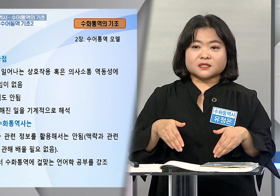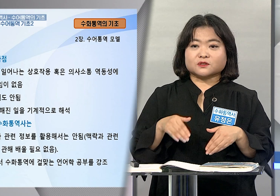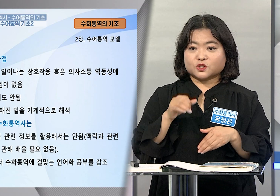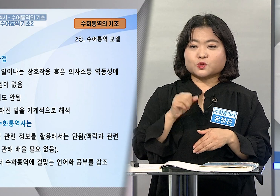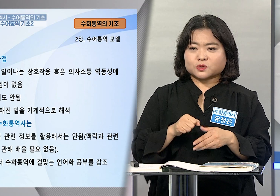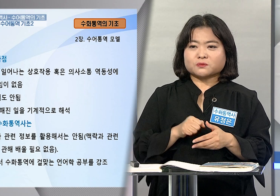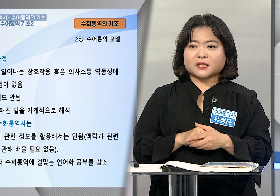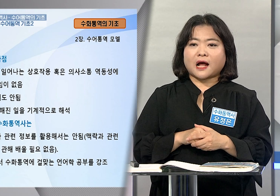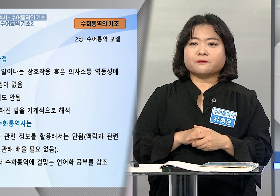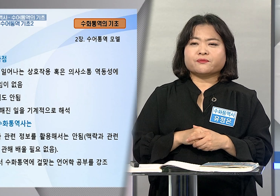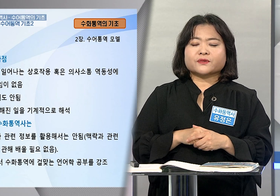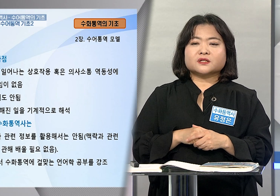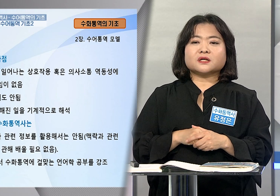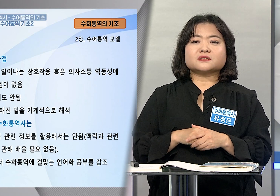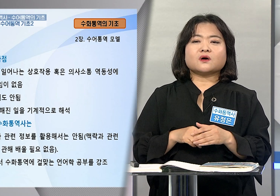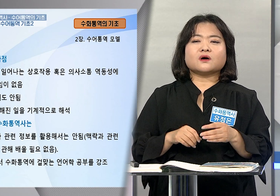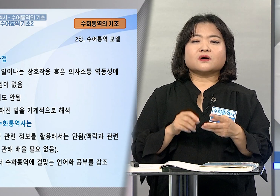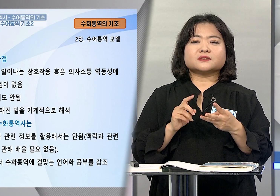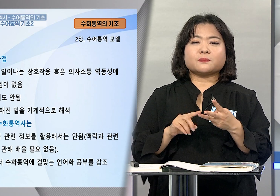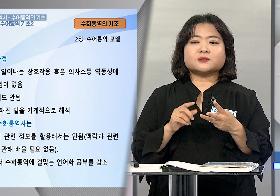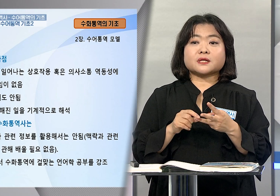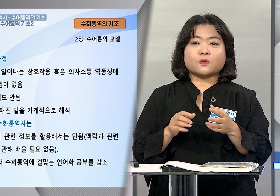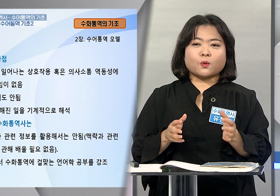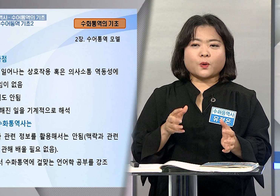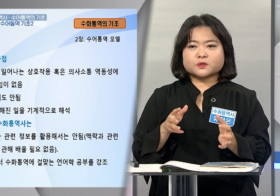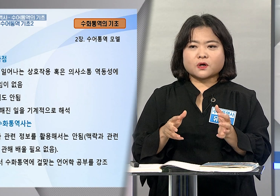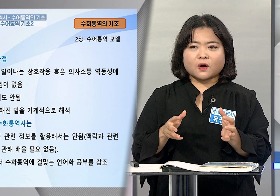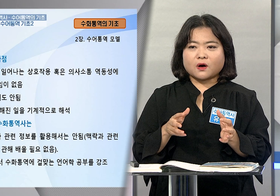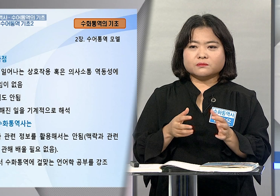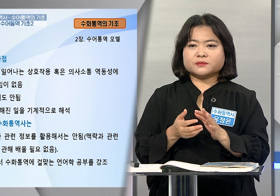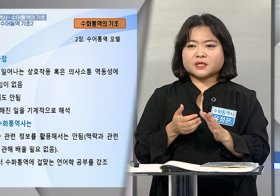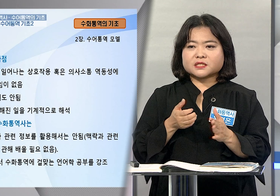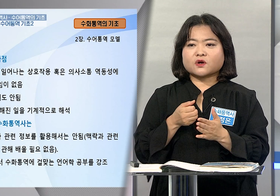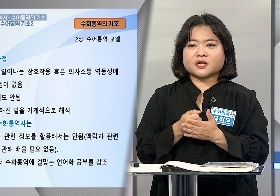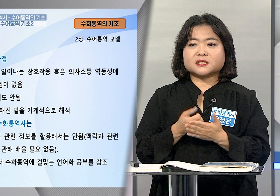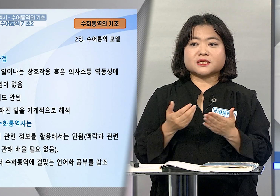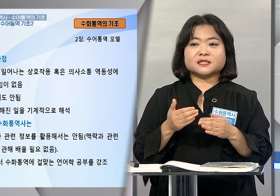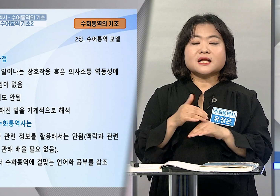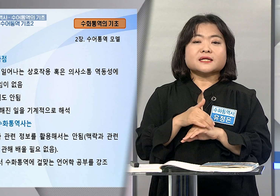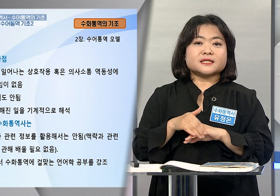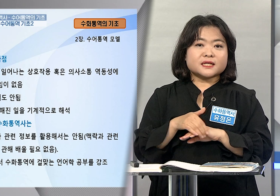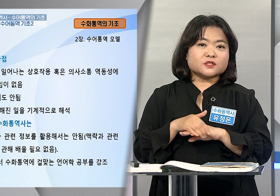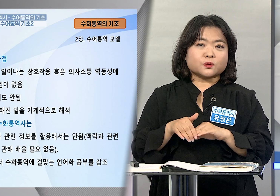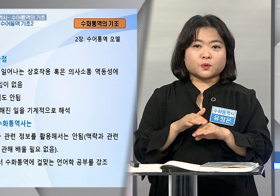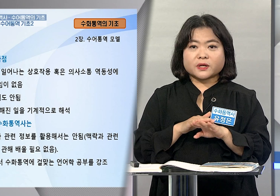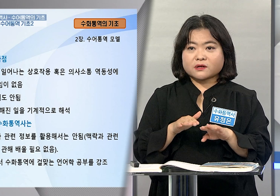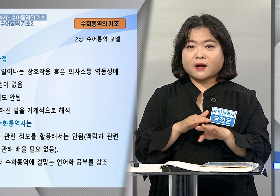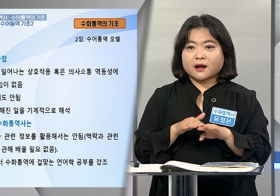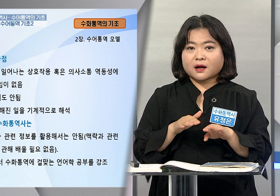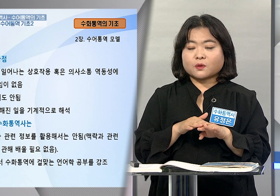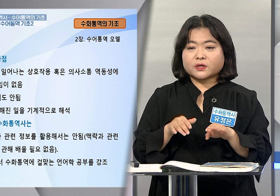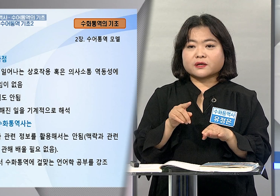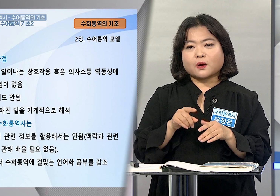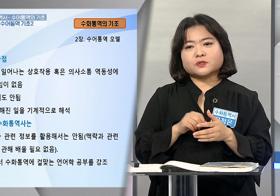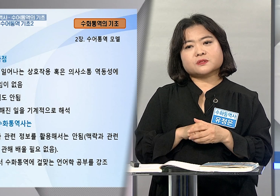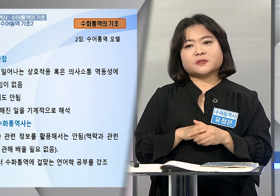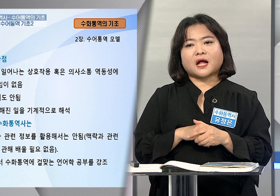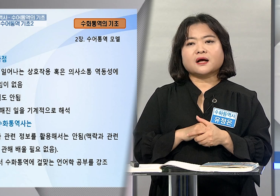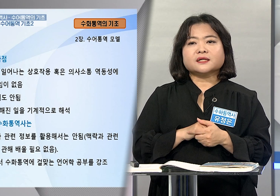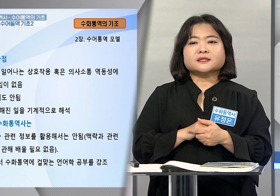것이 좋습니다. 그래서 세 번째, 로봇처럼 미리 정해진 일을 기계적으로 해석하라라고 얘기하고 있습니다. 근데